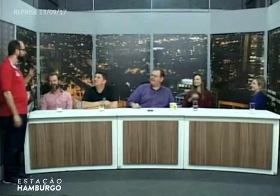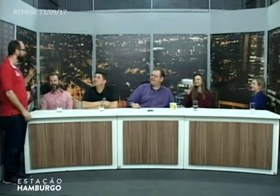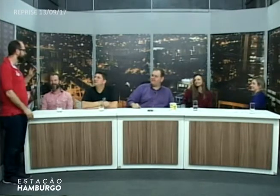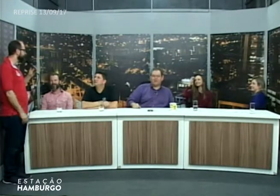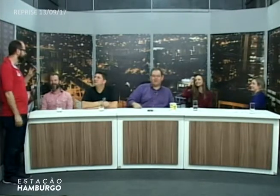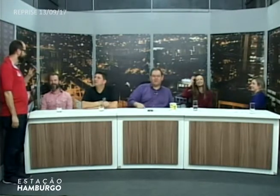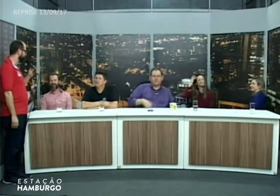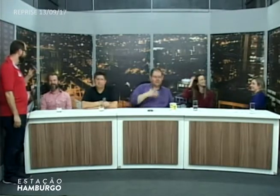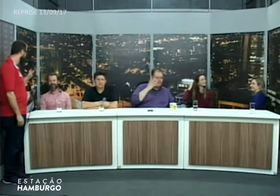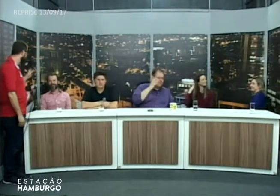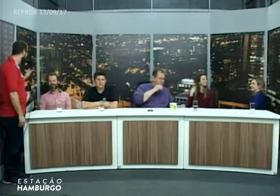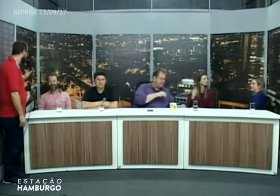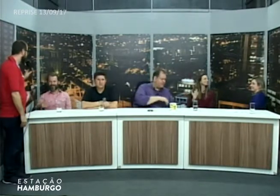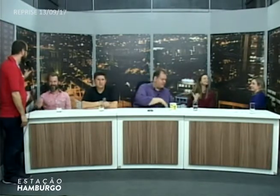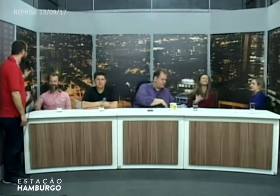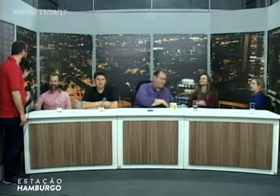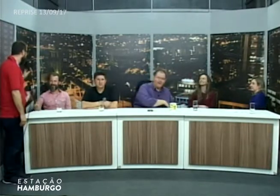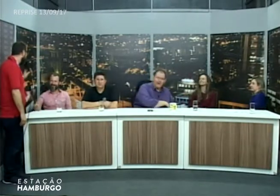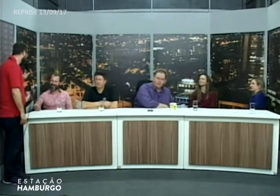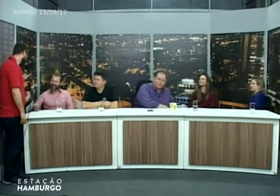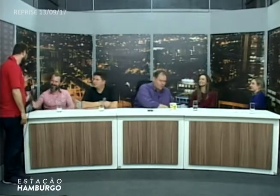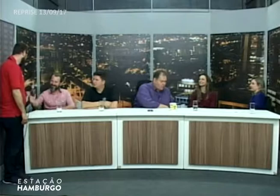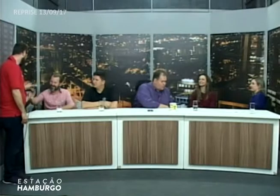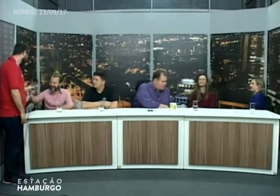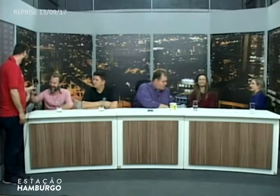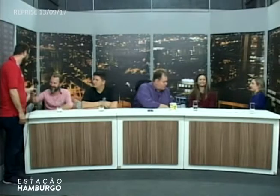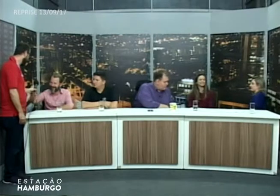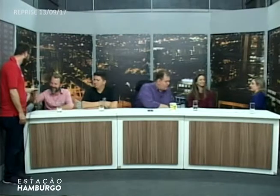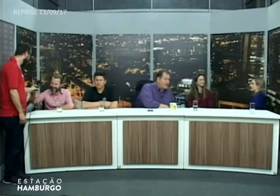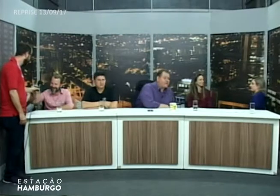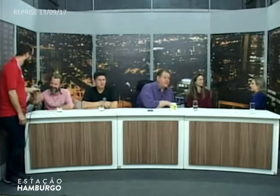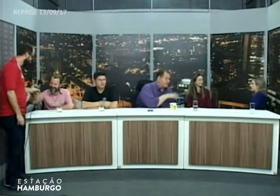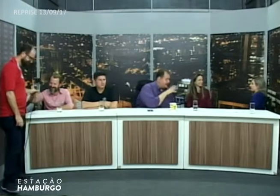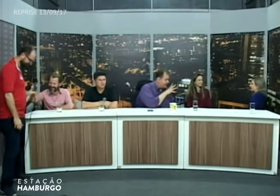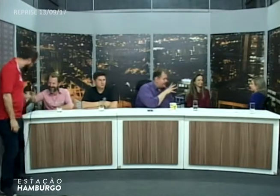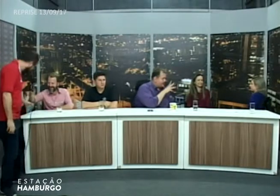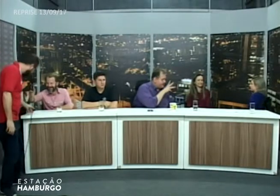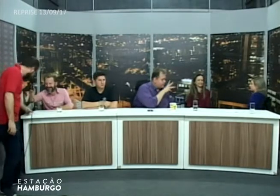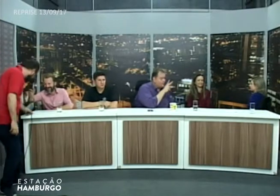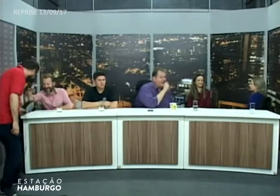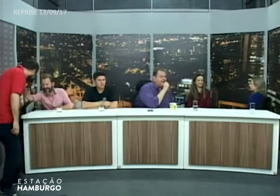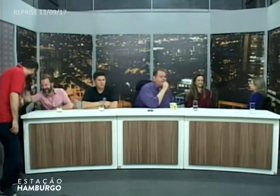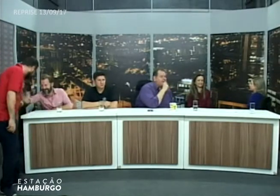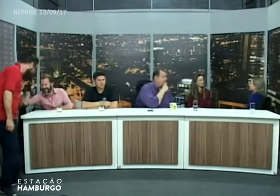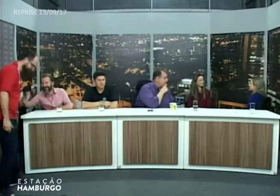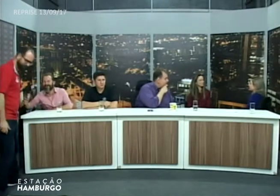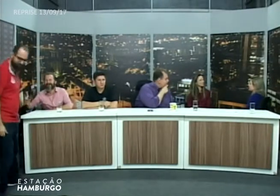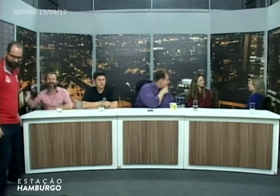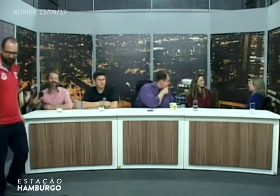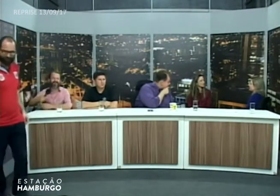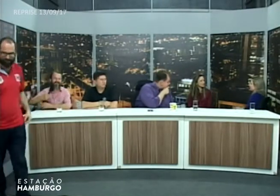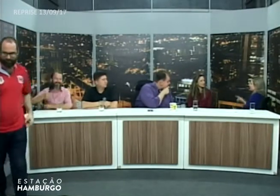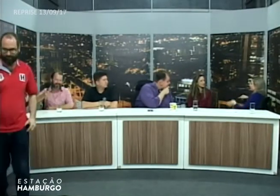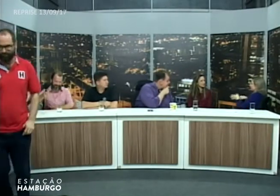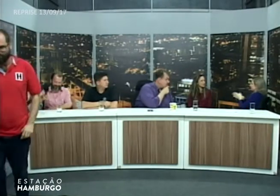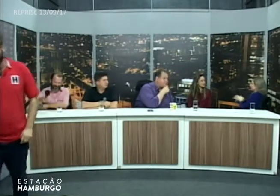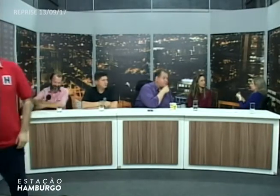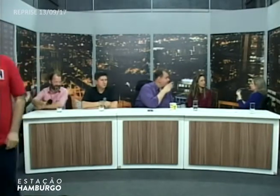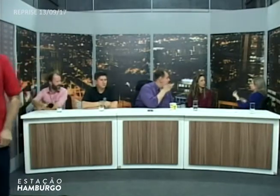oportunidade. Nossa, vocês são sempre muito bem-vindos. Vamos. Obrigado. Eu quero saber da Cris, como é que ela se prepara para ser mãe,